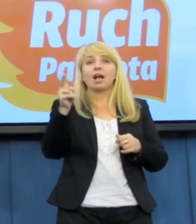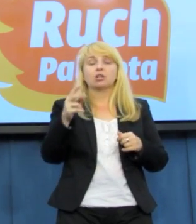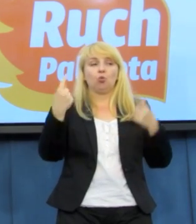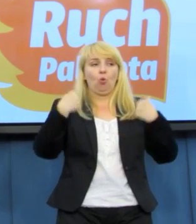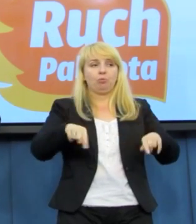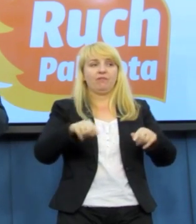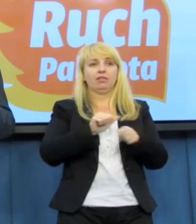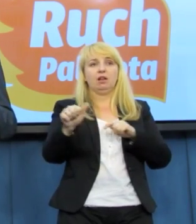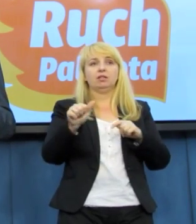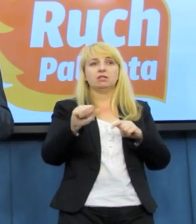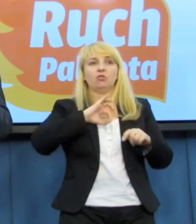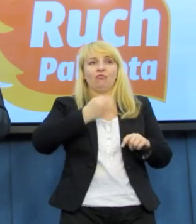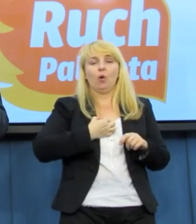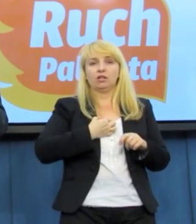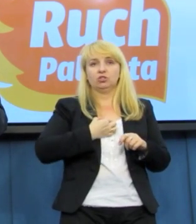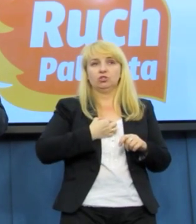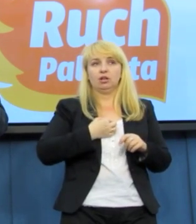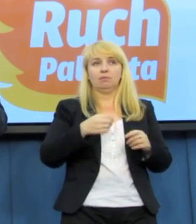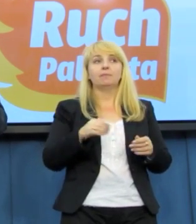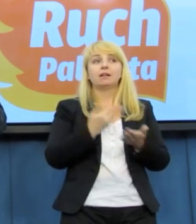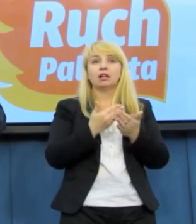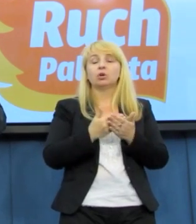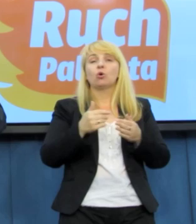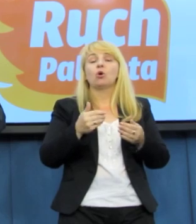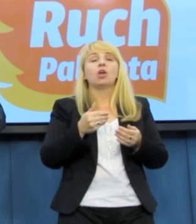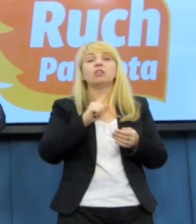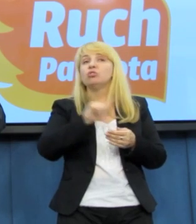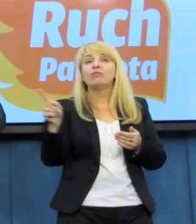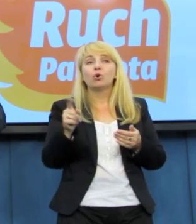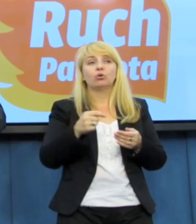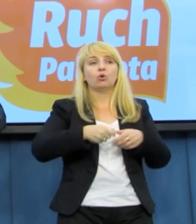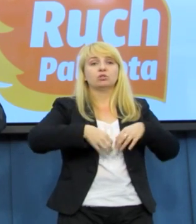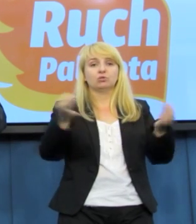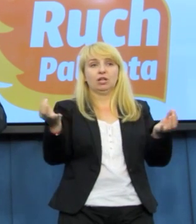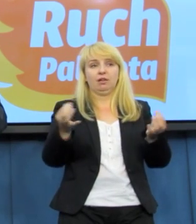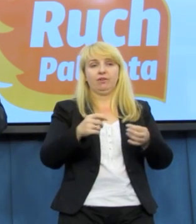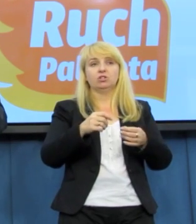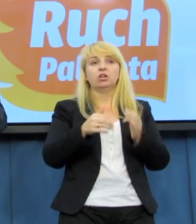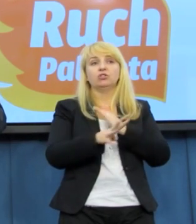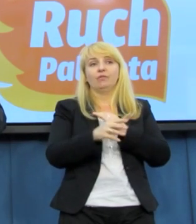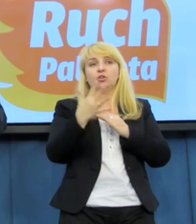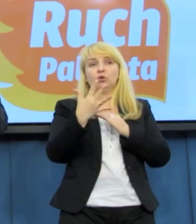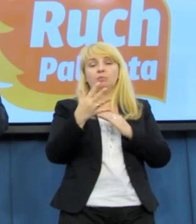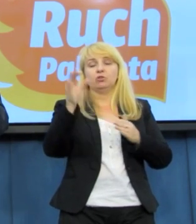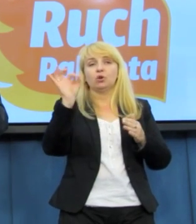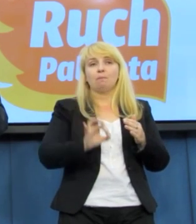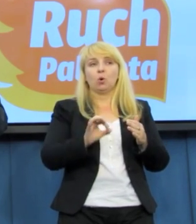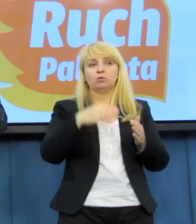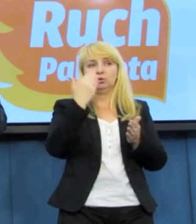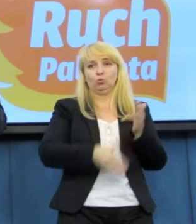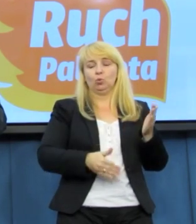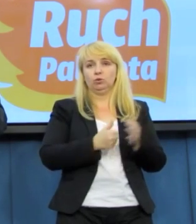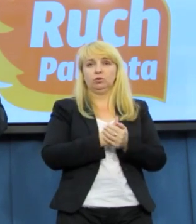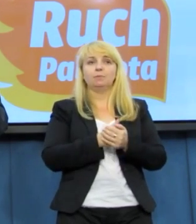cele powinny być inaczej realizowane. Jakie to są kwoty? Łączna wartość tych